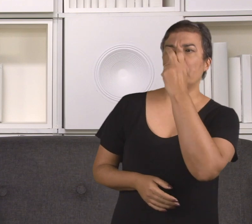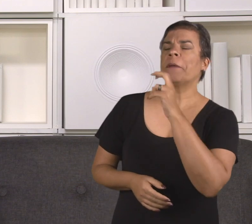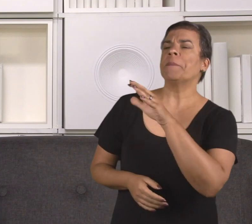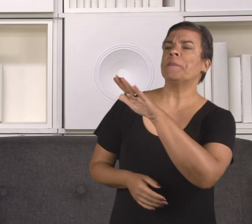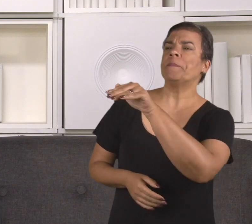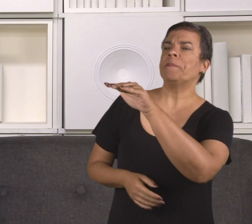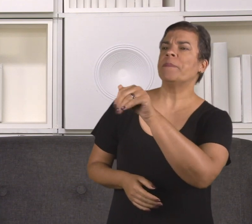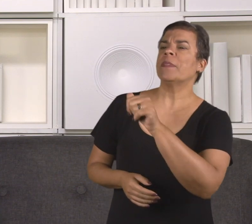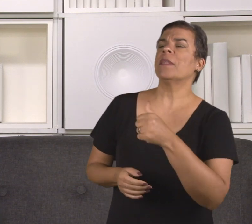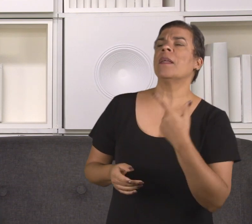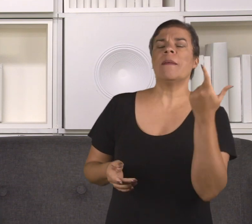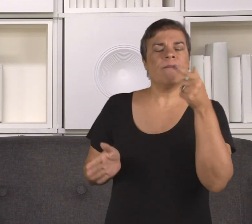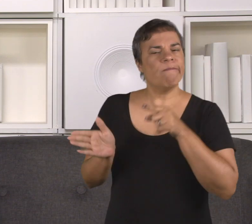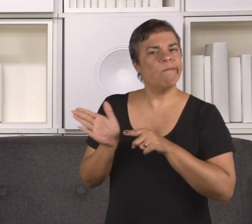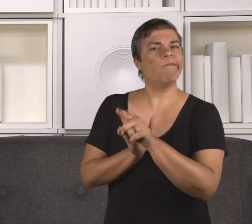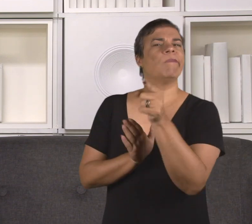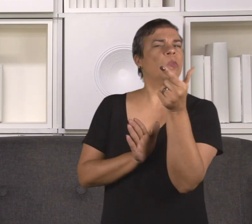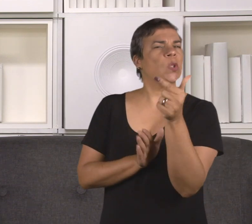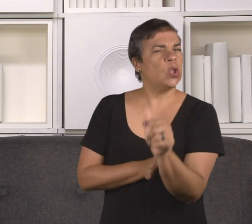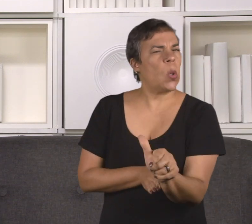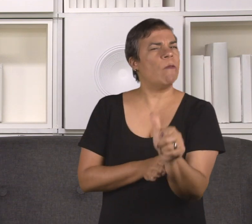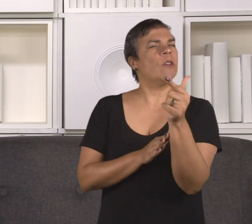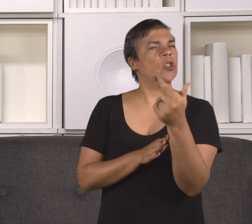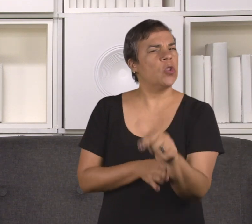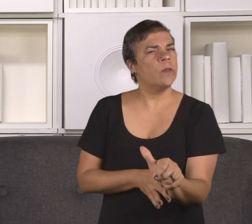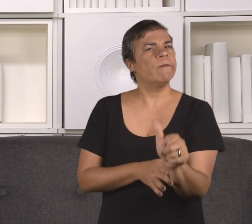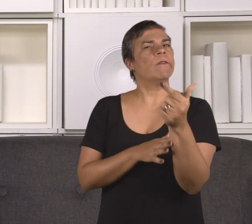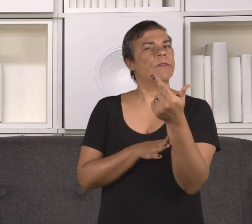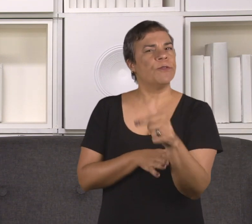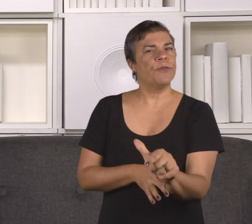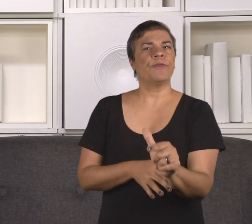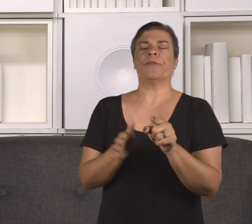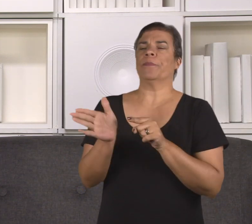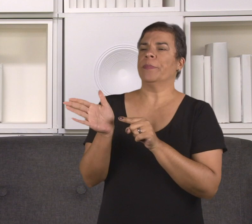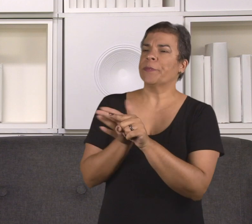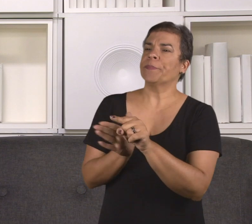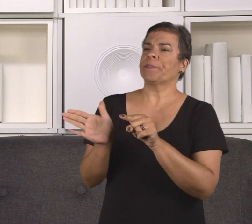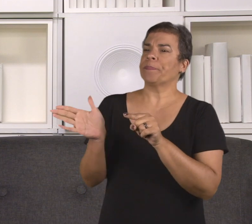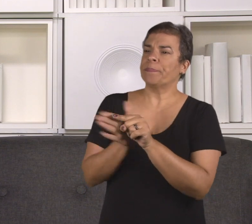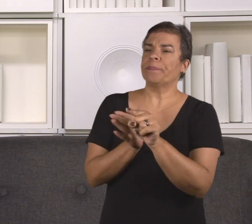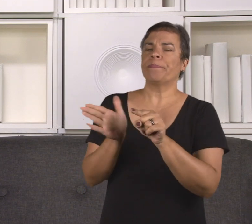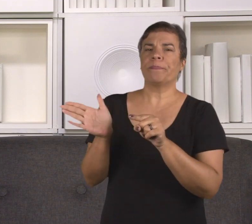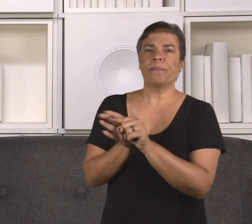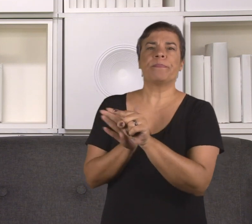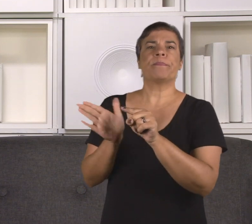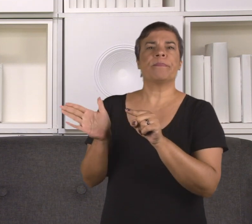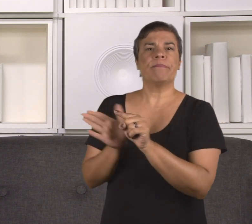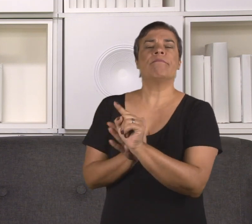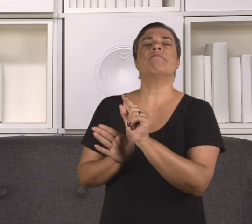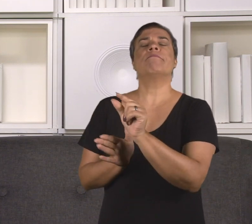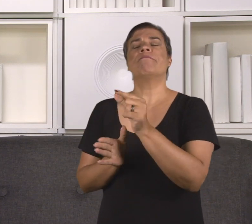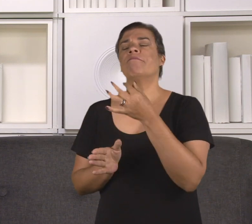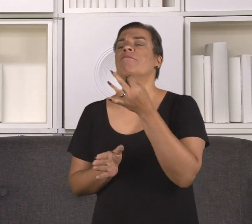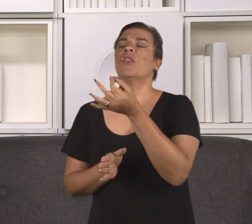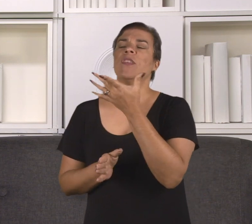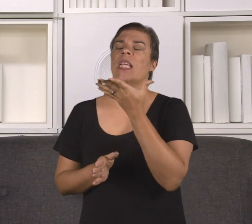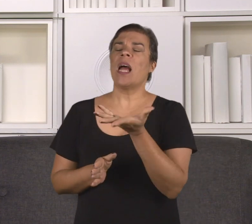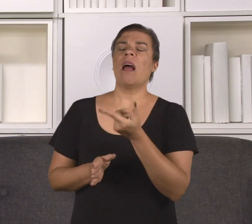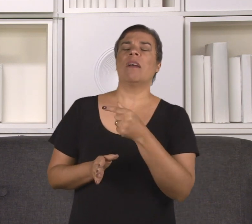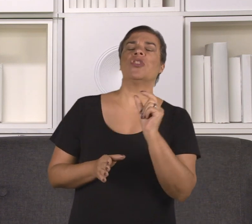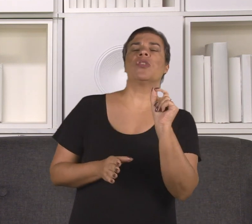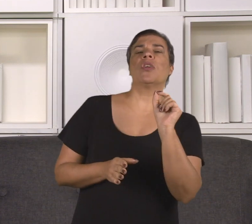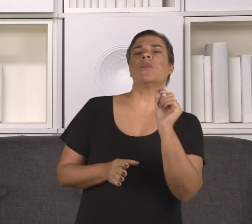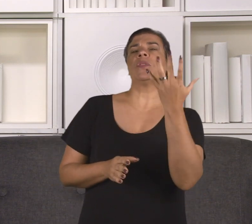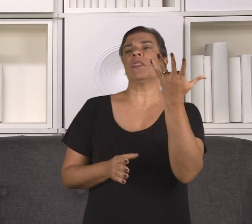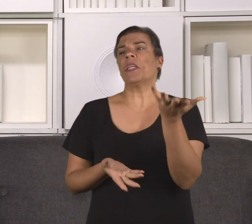vão perguntar para ele novamente como aconteceu, o que ele acha do que aconteceu, quem é Jesus